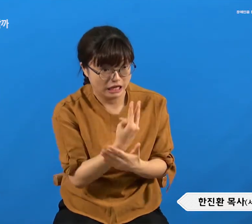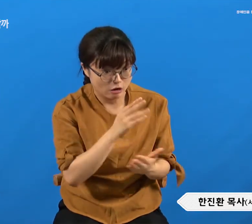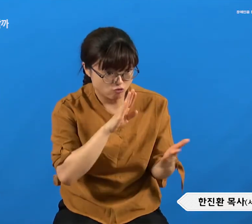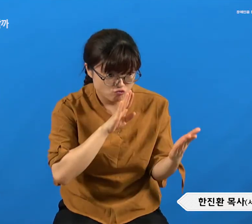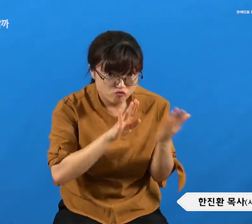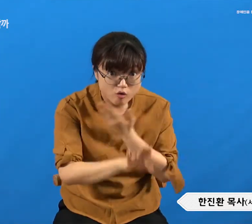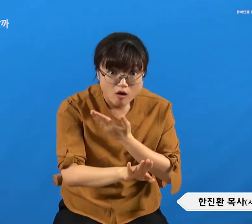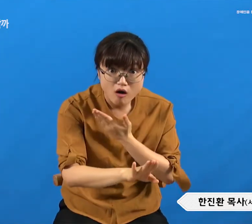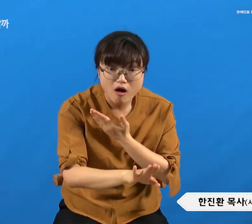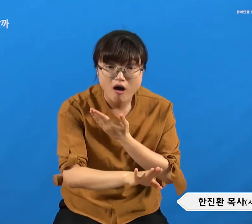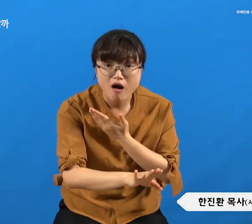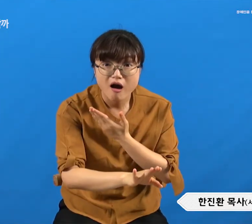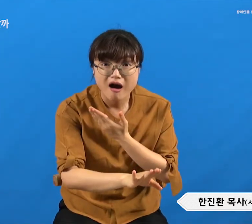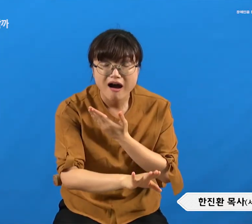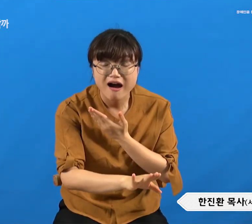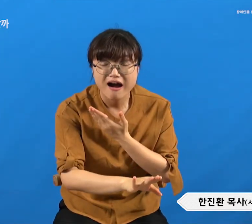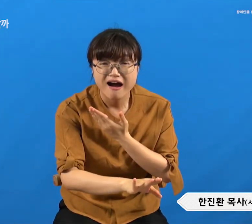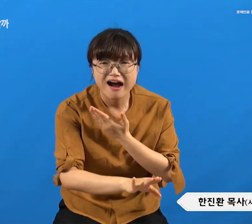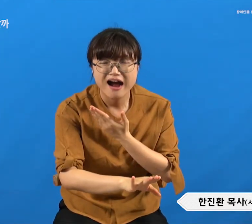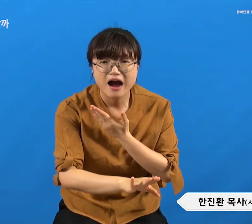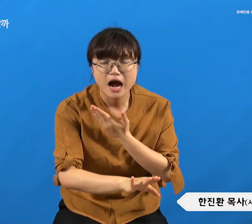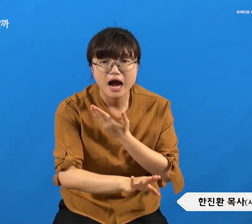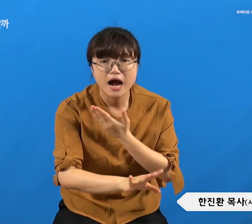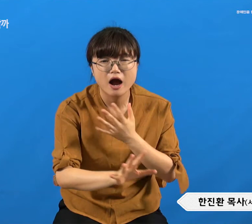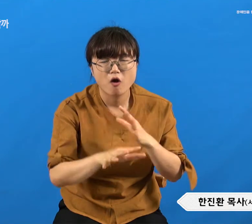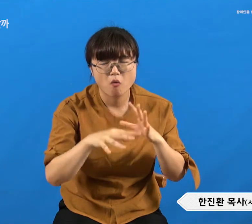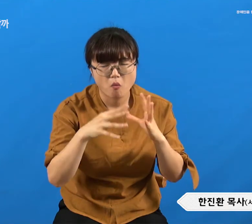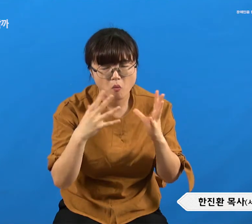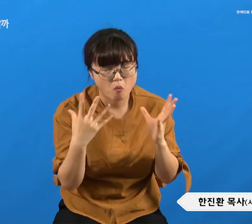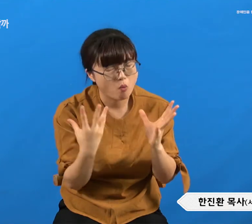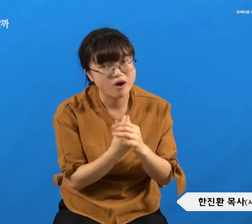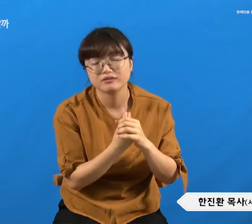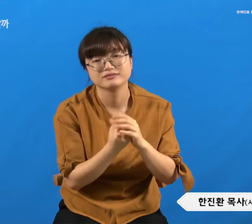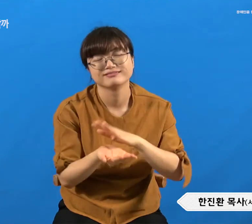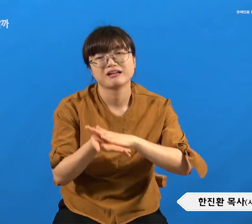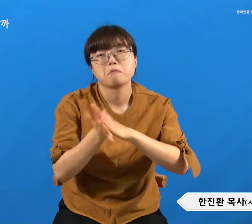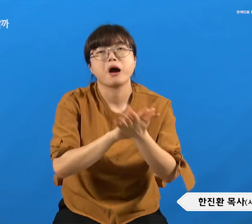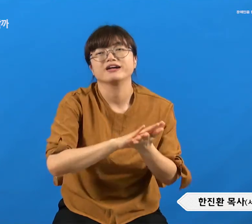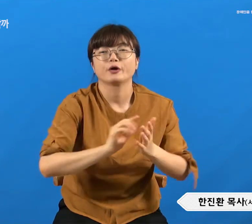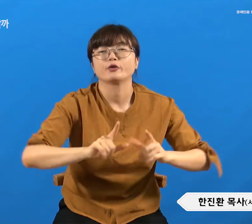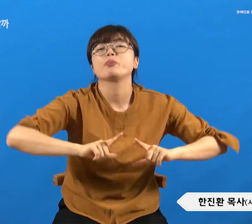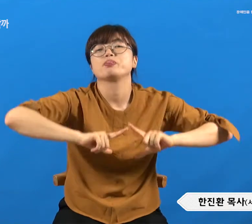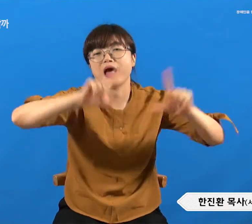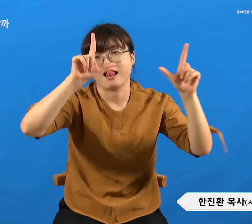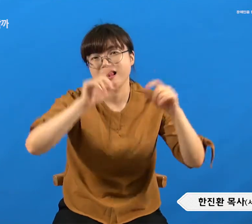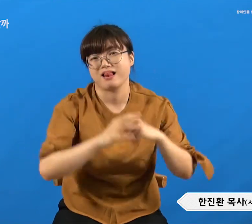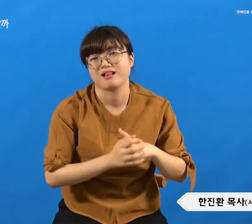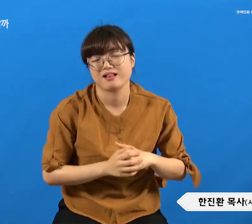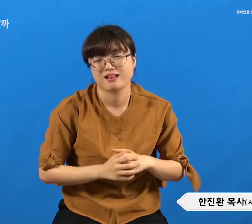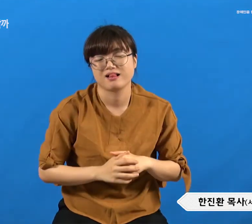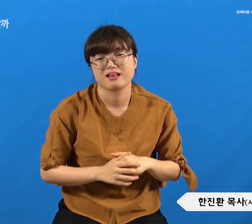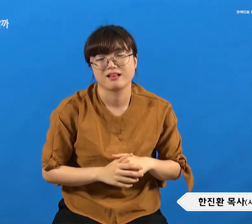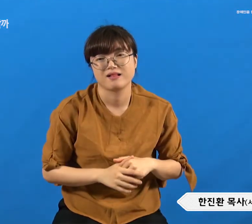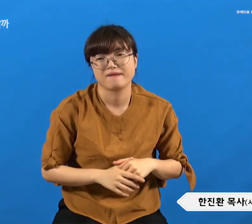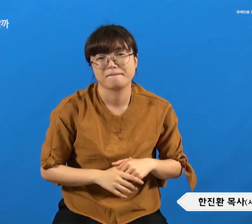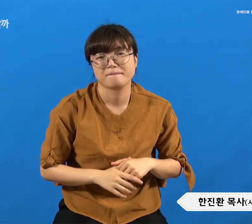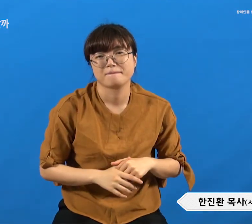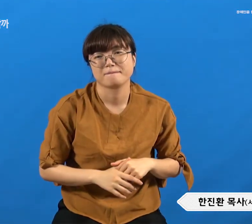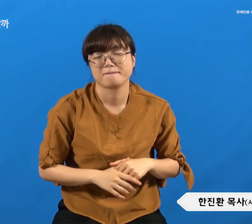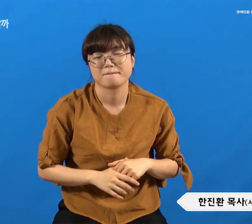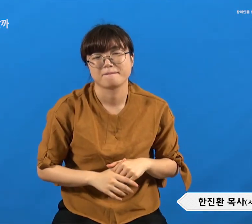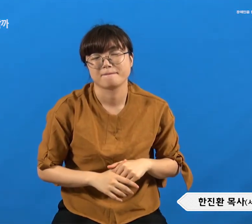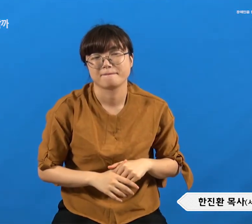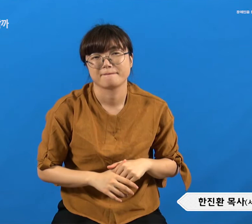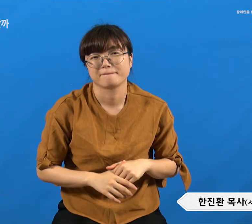날이 새로운 인생 후반전을 위해서 태어난, 진정한 행복을 위해서 태어난 날이